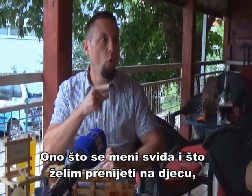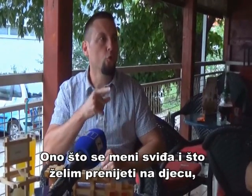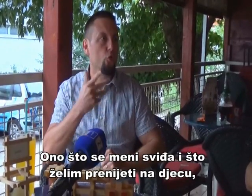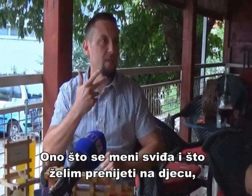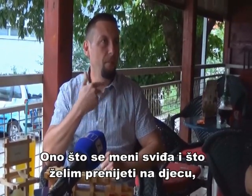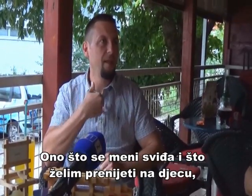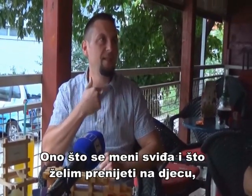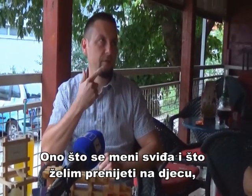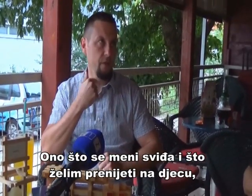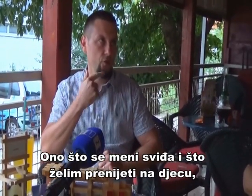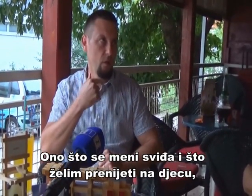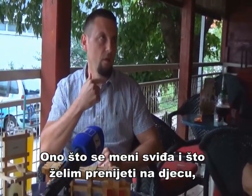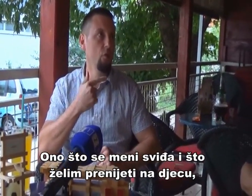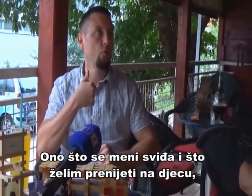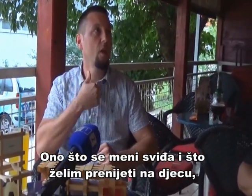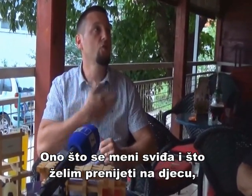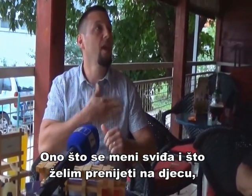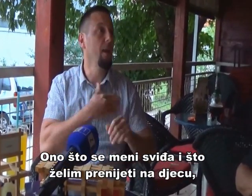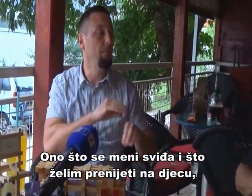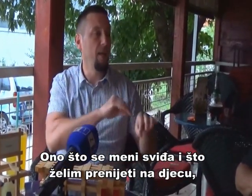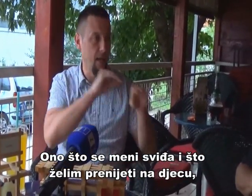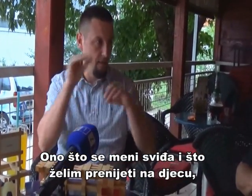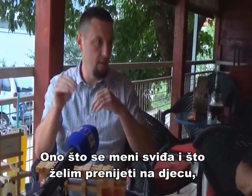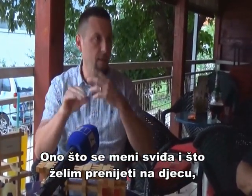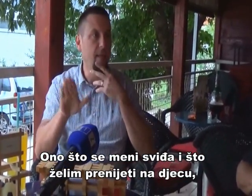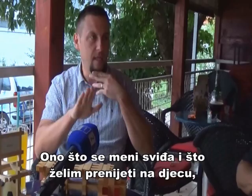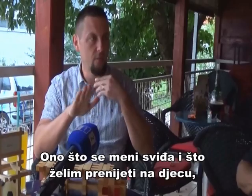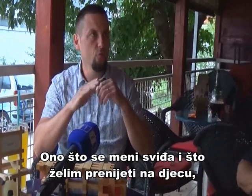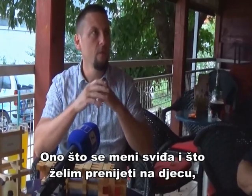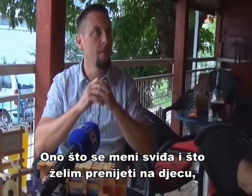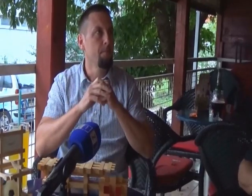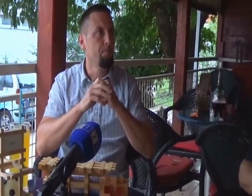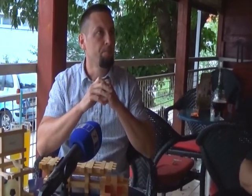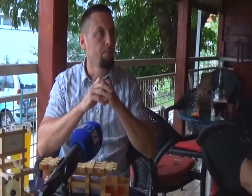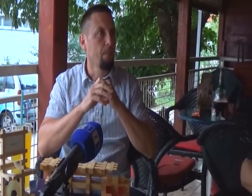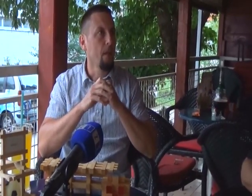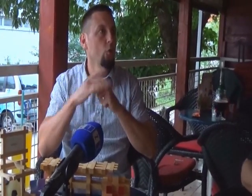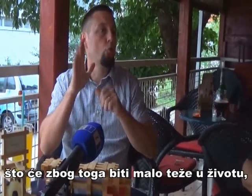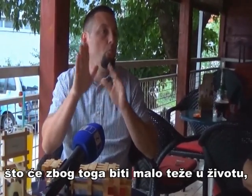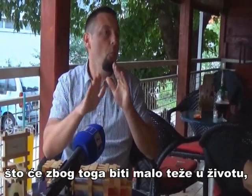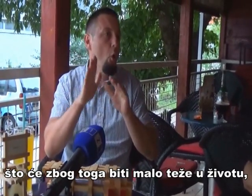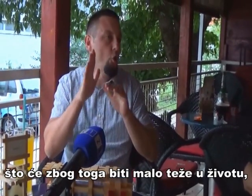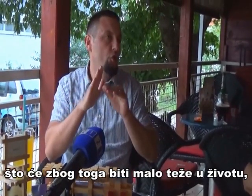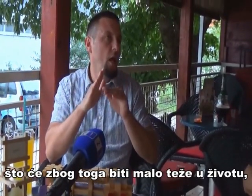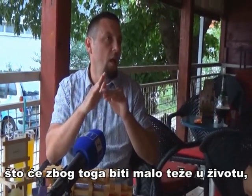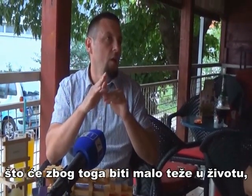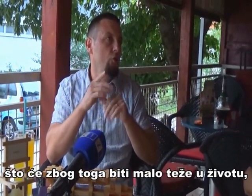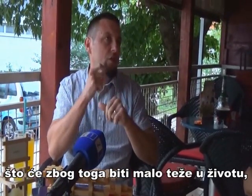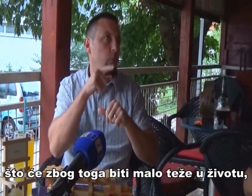Ono što se meni sviđa i što ja želim prenijeti na djecu, i što možda će zbog